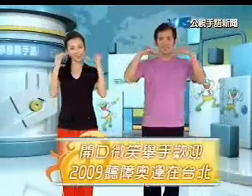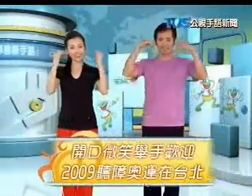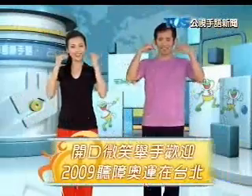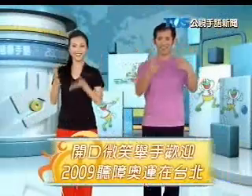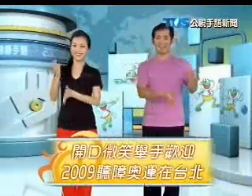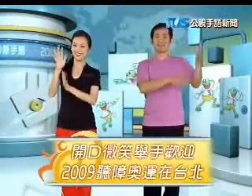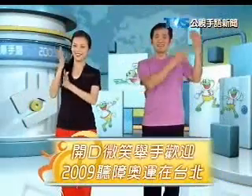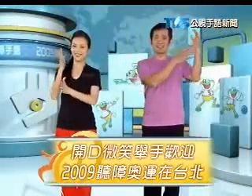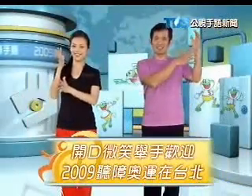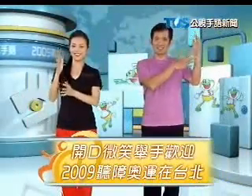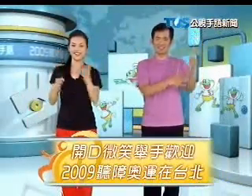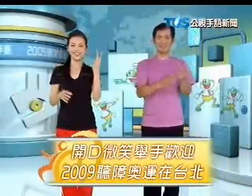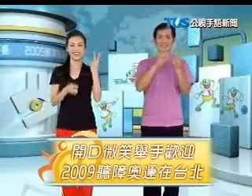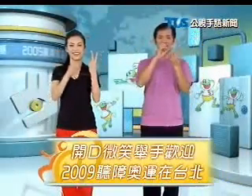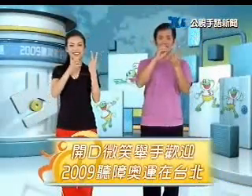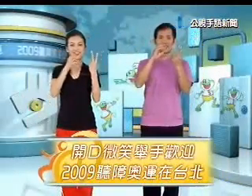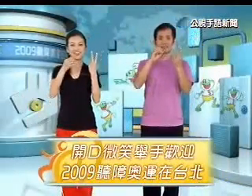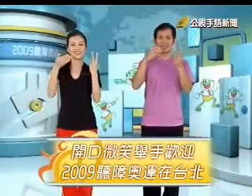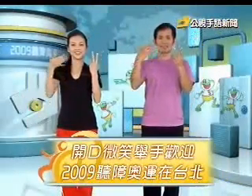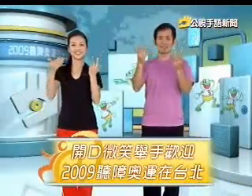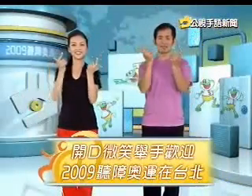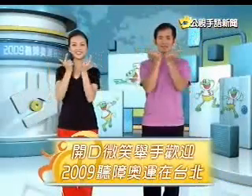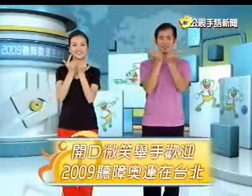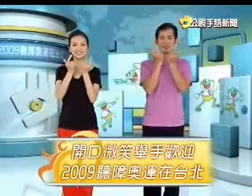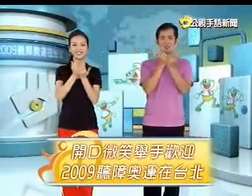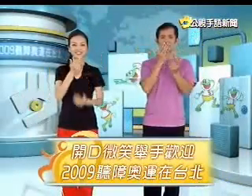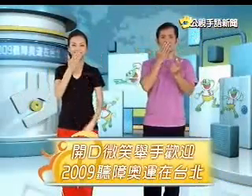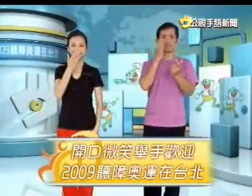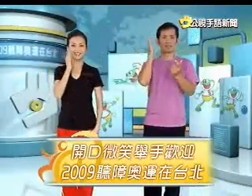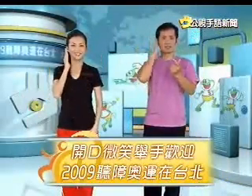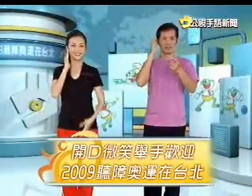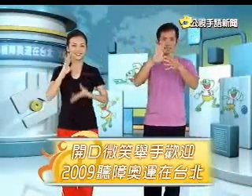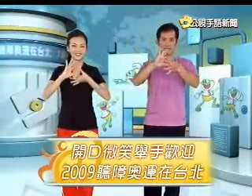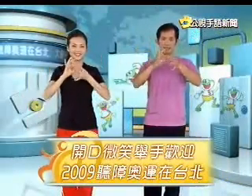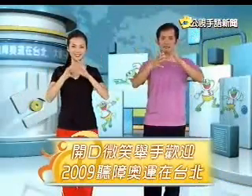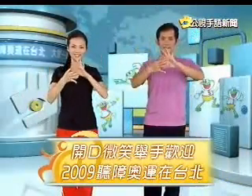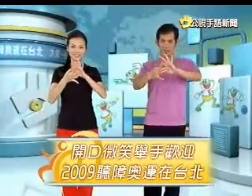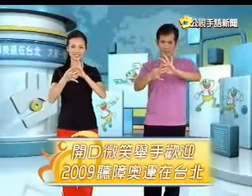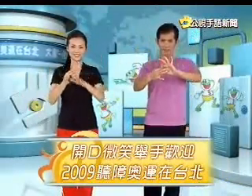开口微笑，举手欢迎2009听障奥运在台北。